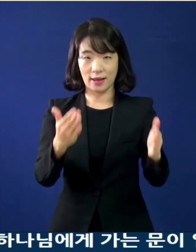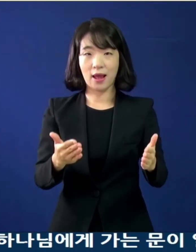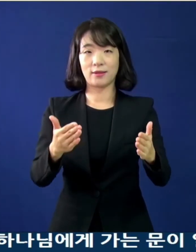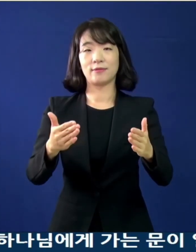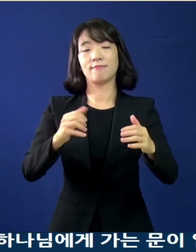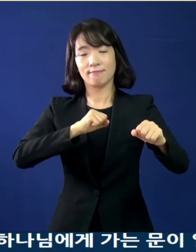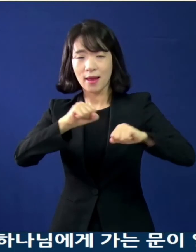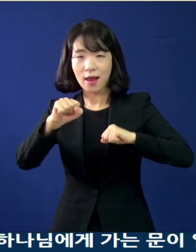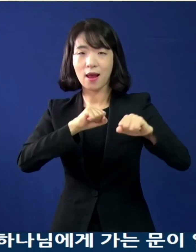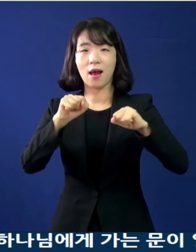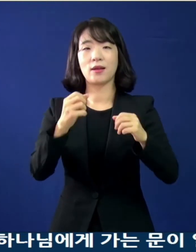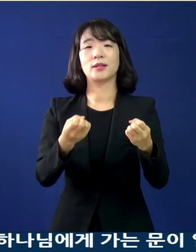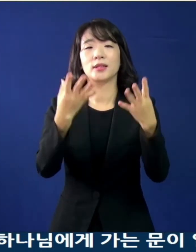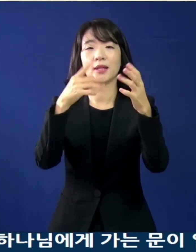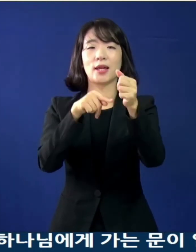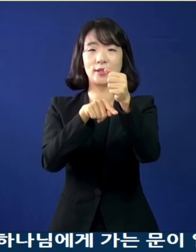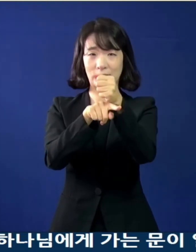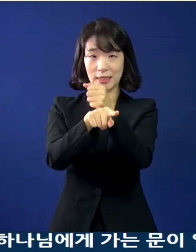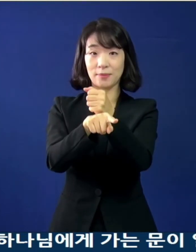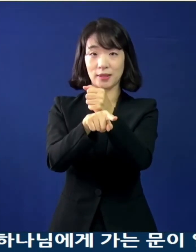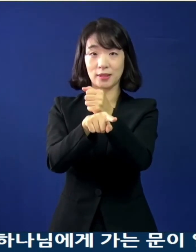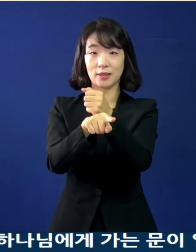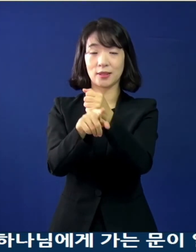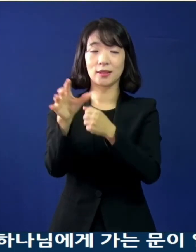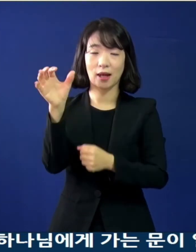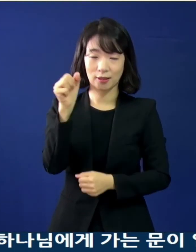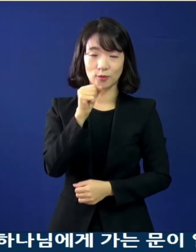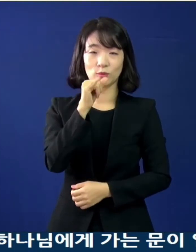작동식 의미이죠.